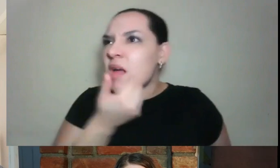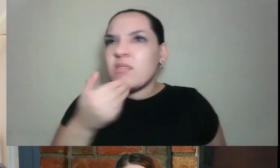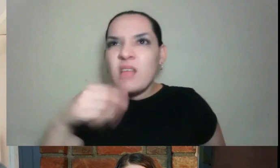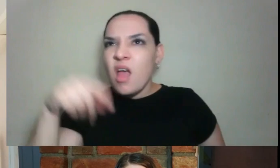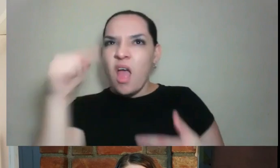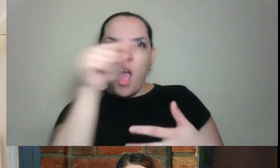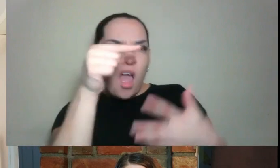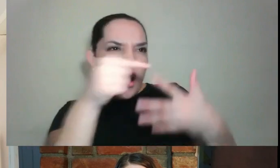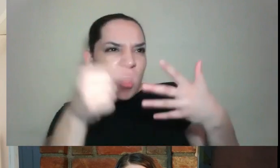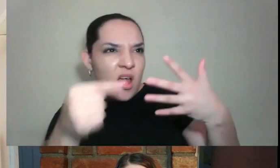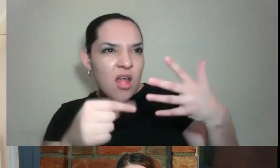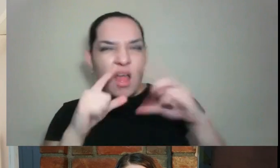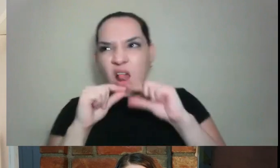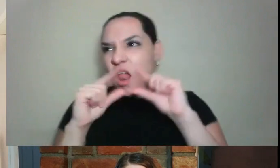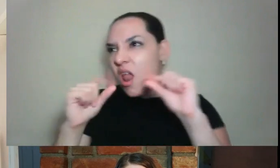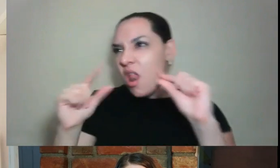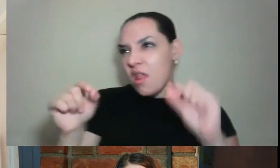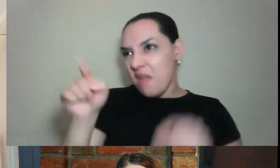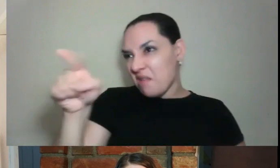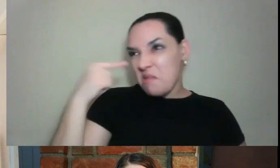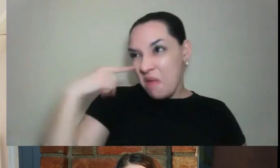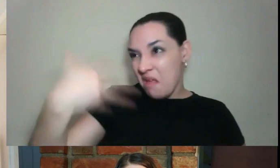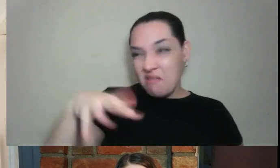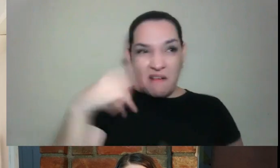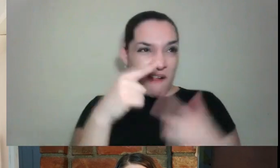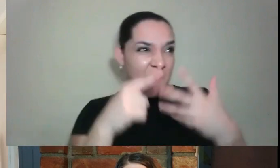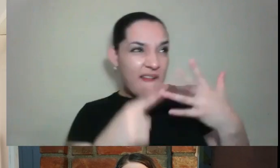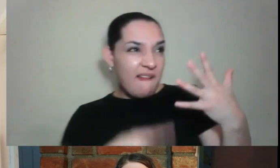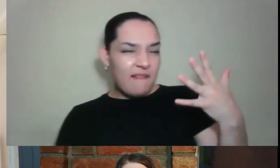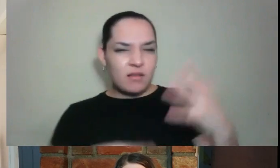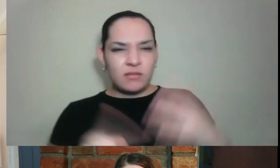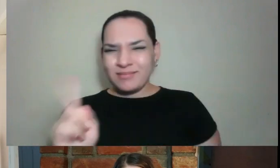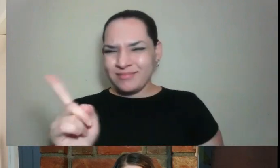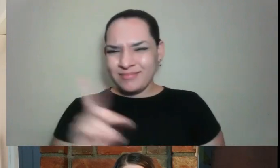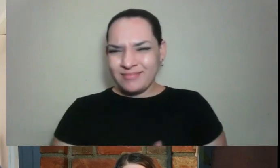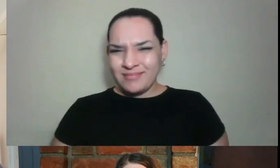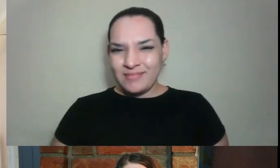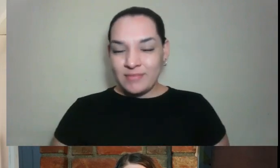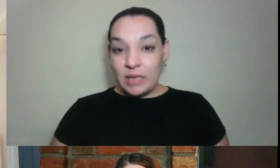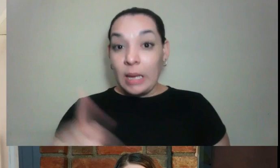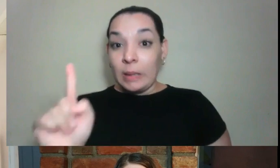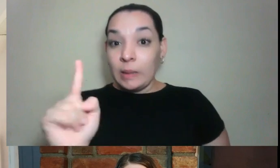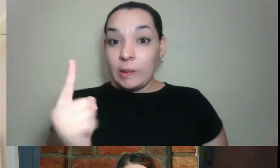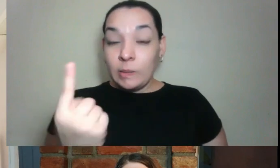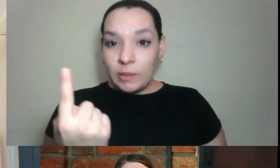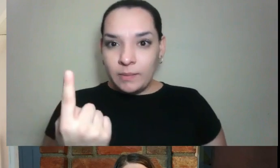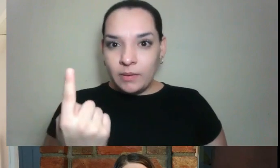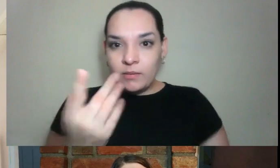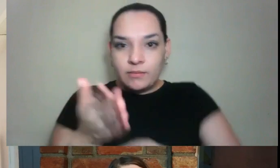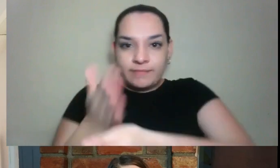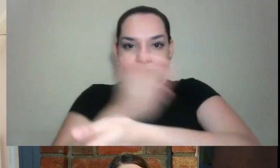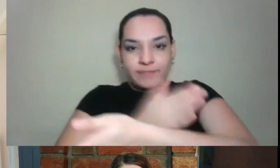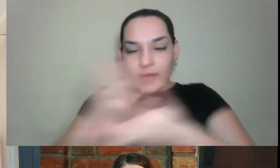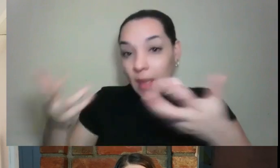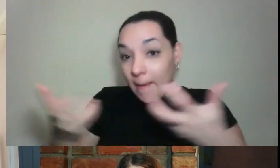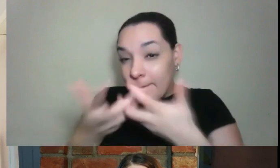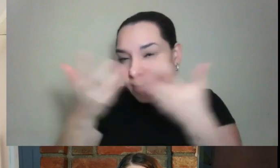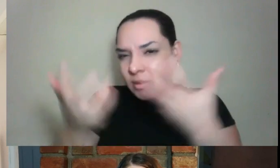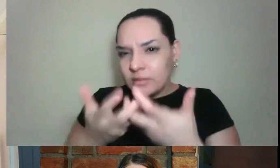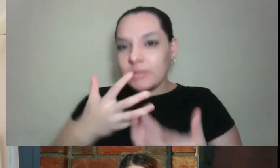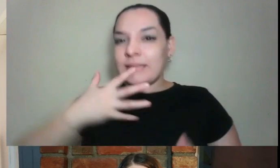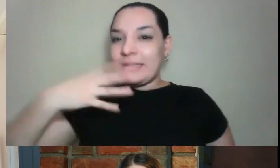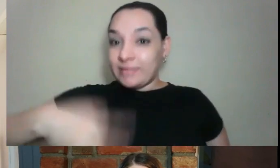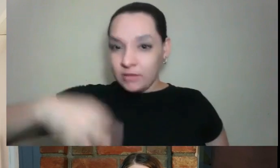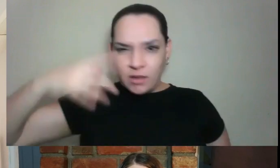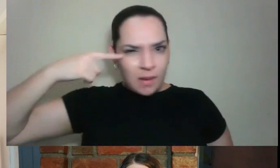cada uno qué es lo que le pasa, qué señala tanto, esto es peligroso, esto es lo otro. Primero hay que